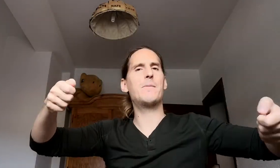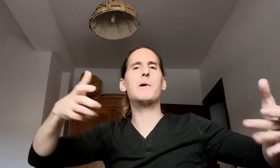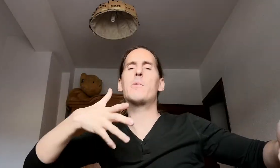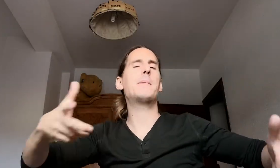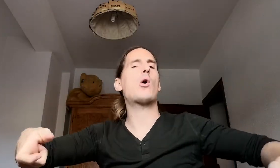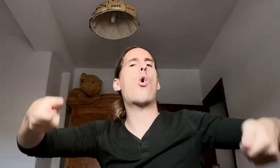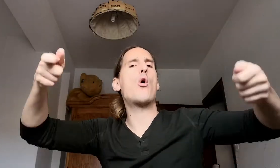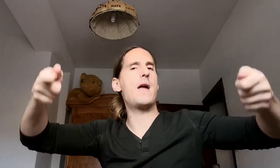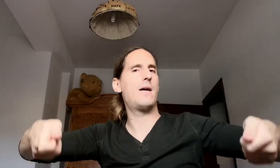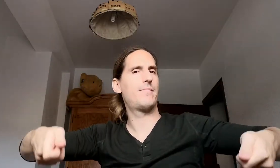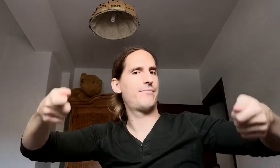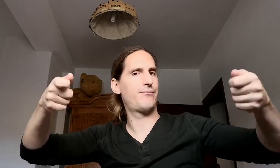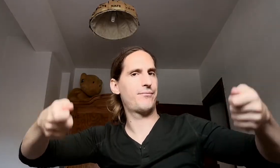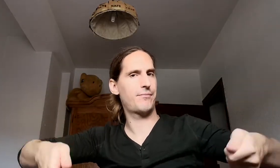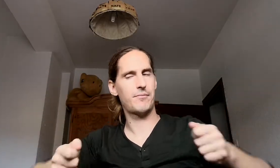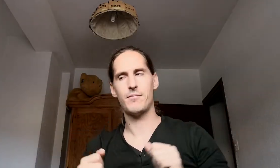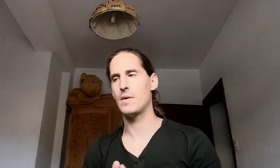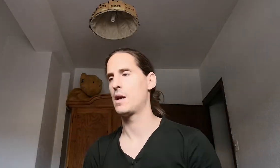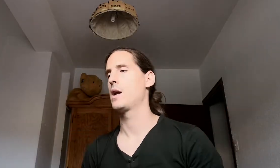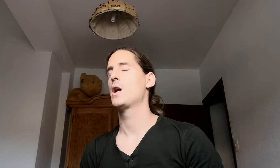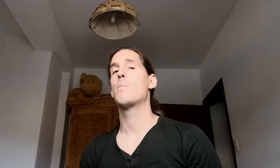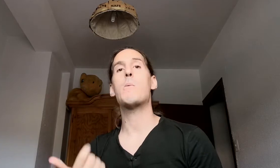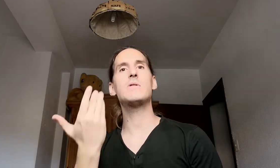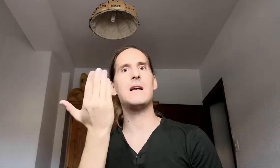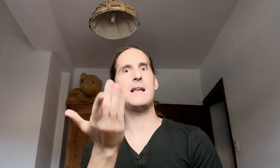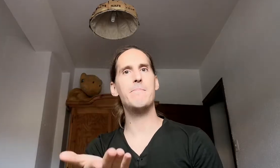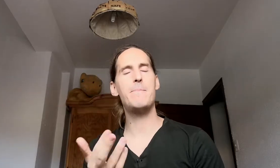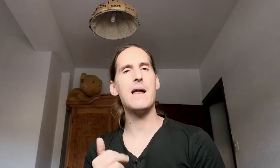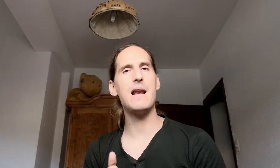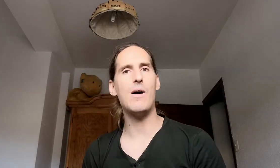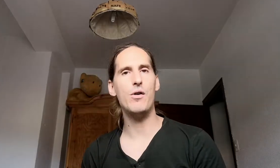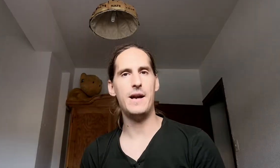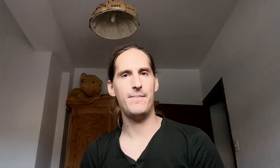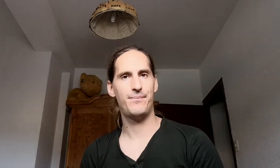Pero normalmente olla. Vamos a limpiar la olla.